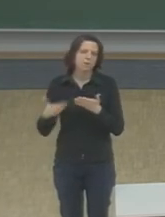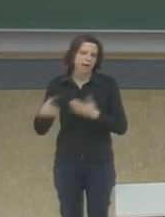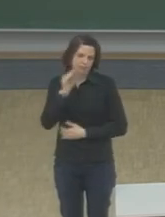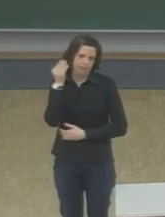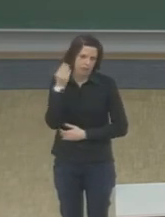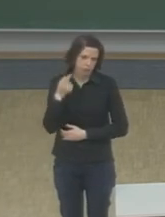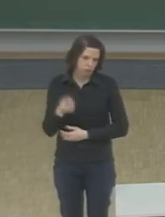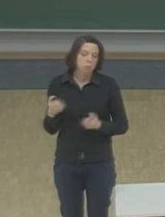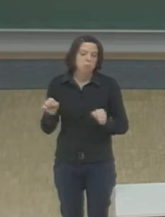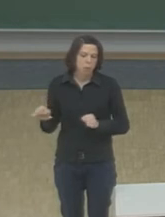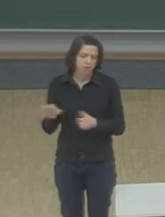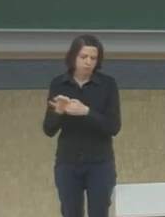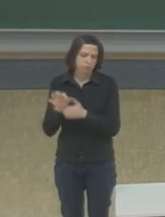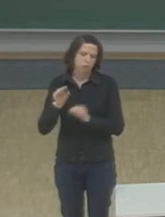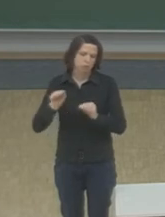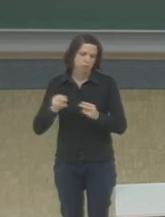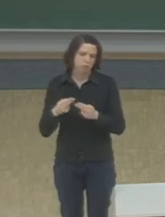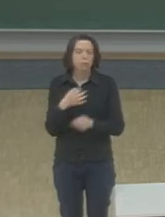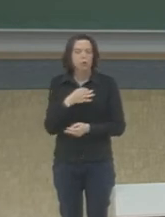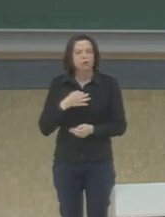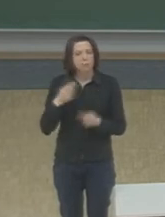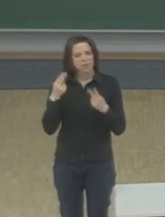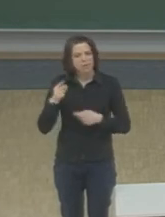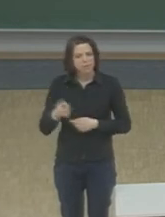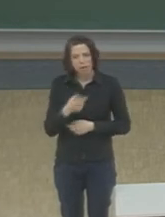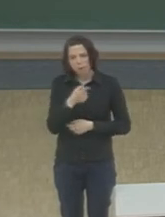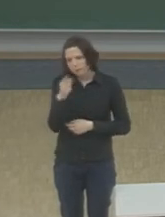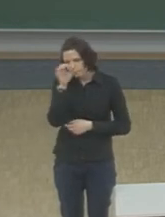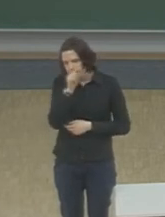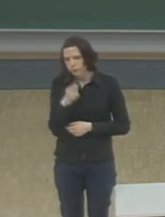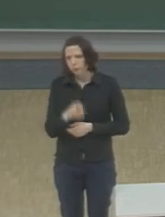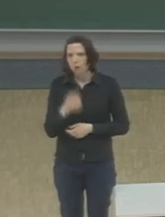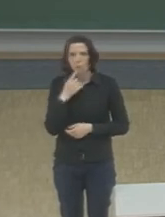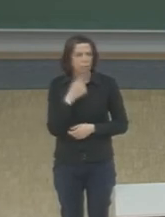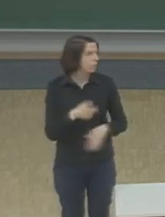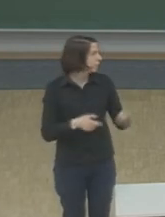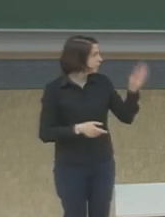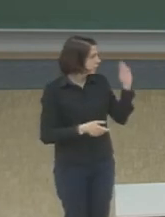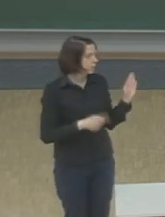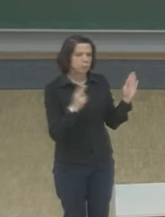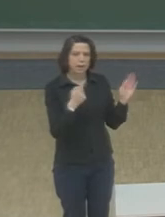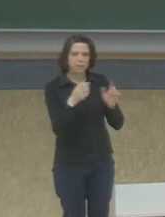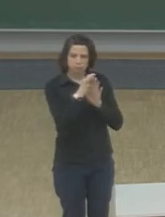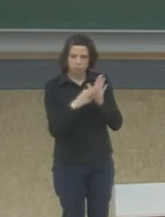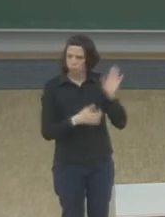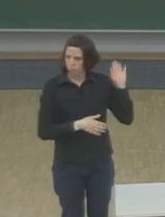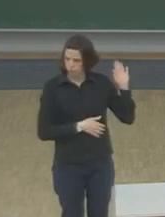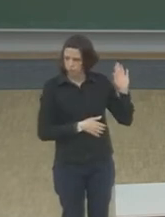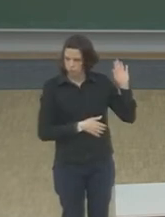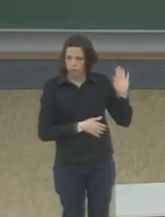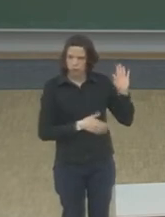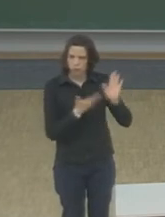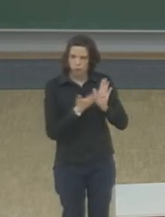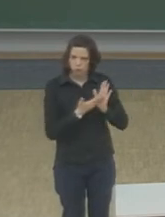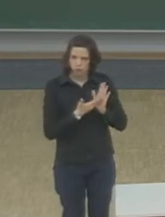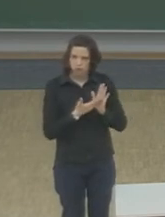haben. Wobei mir jetzt noch wichtig wäre, auch klarzumachen, naja, ob man jetzt hierzu, zu diesen beiden Dingen schon etwas beigetragen